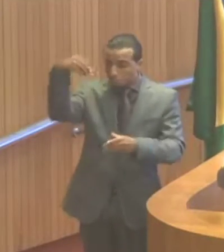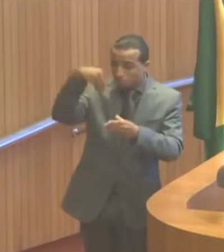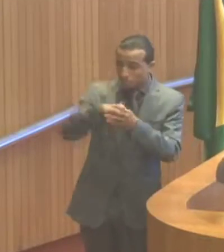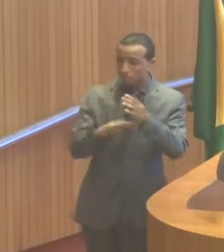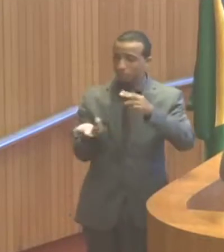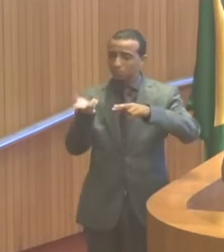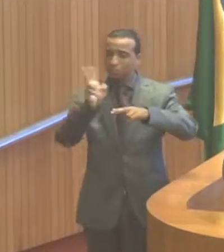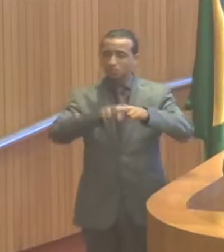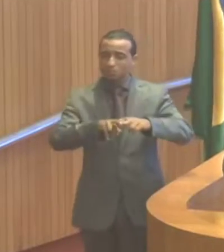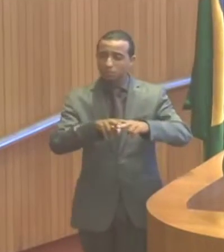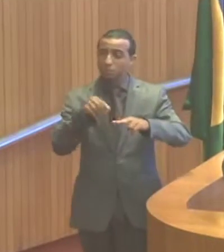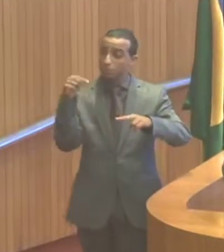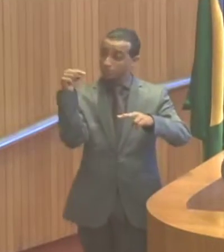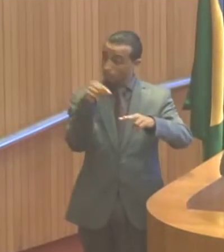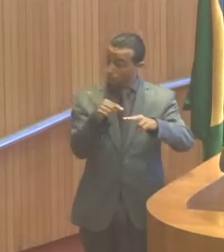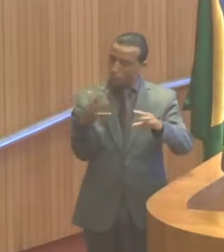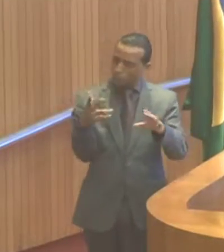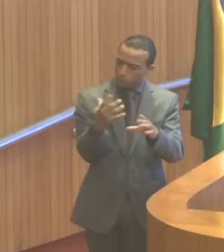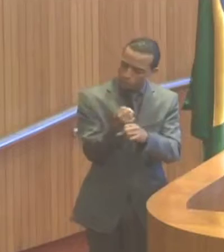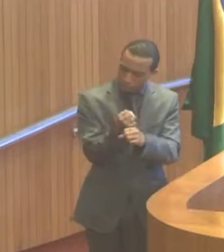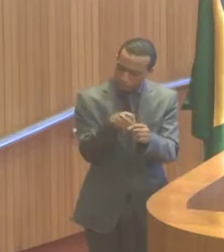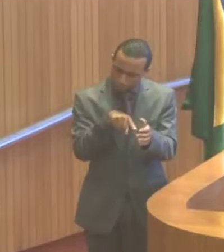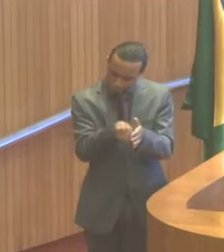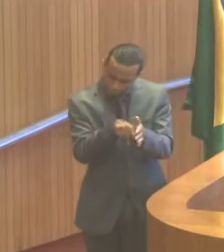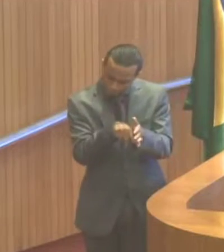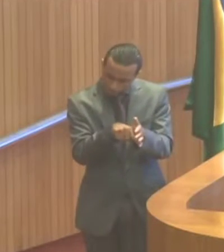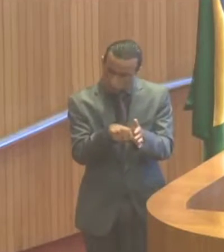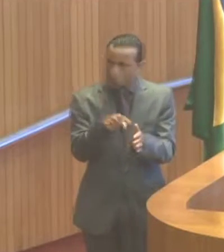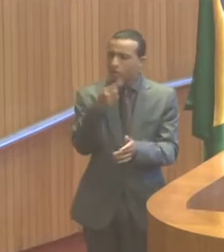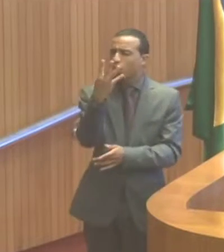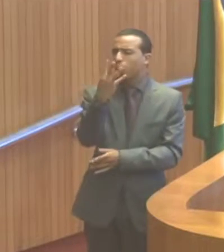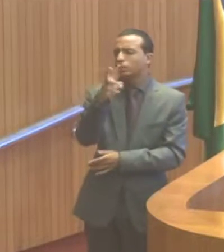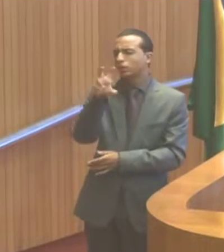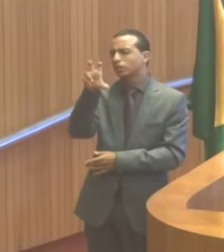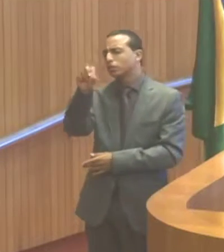e 450 mil mandados